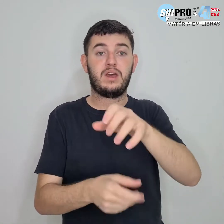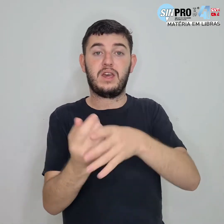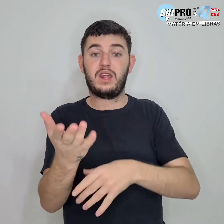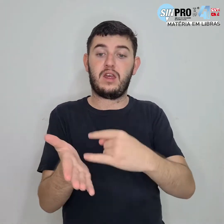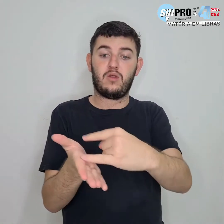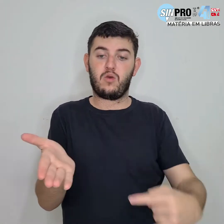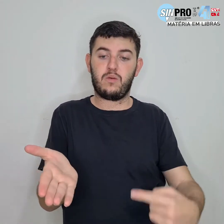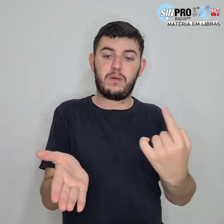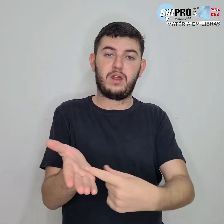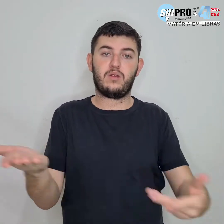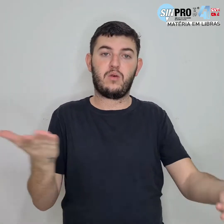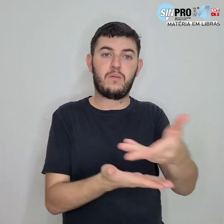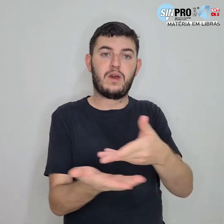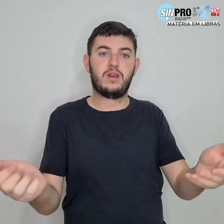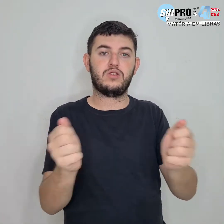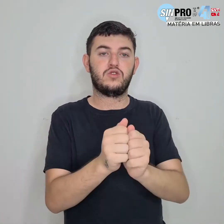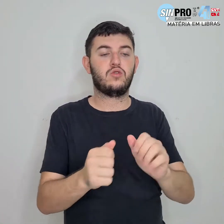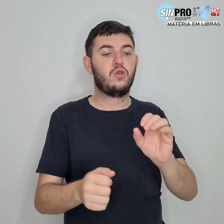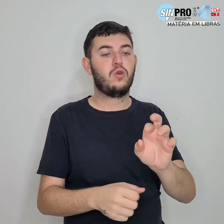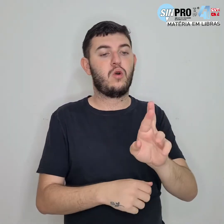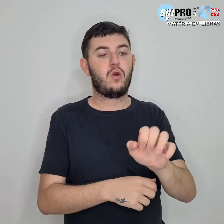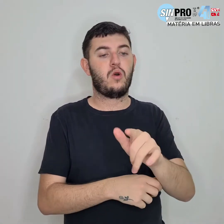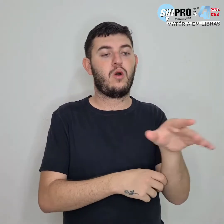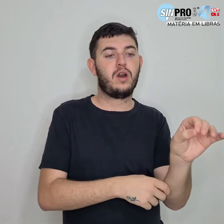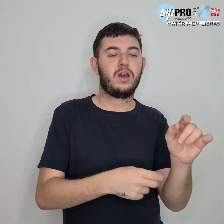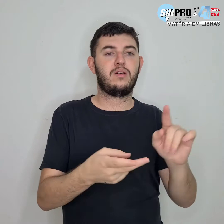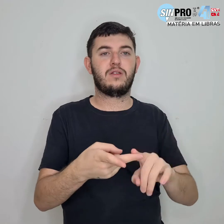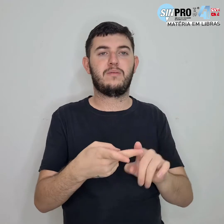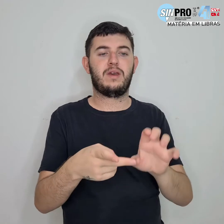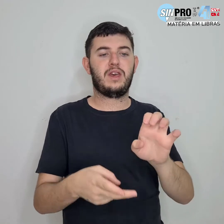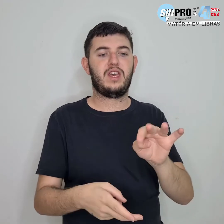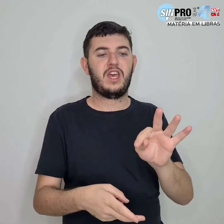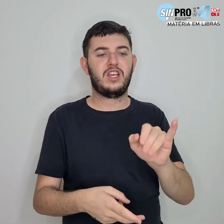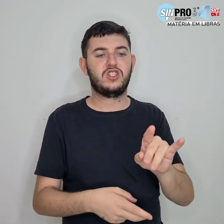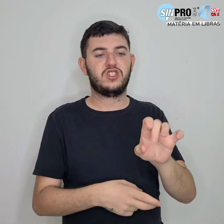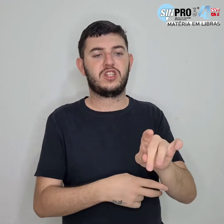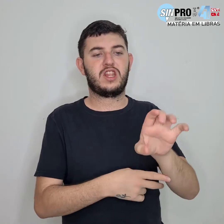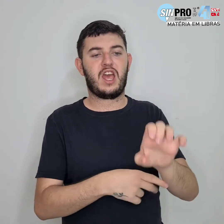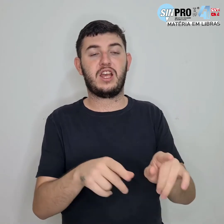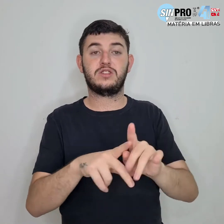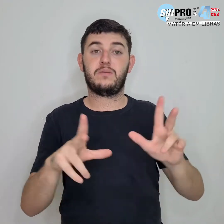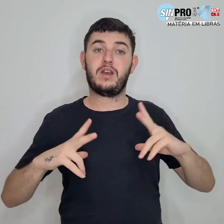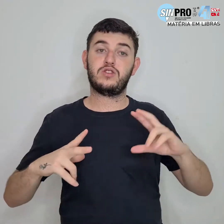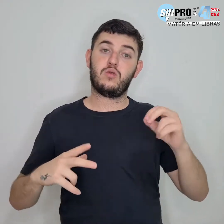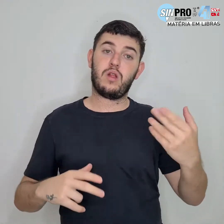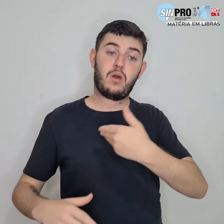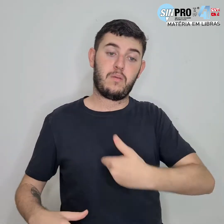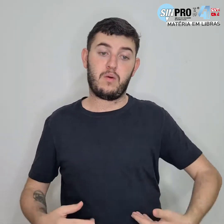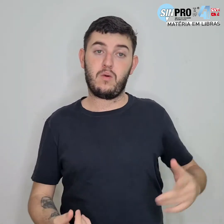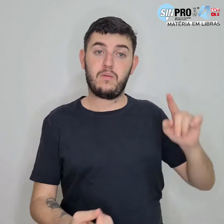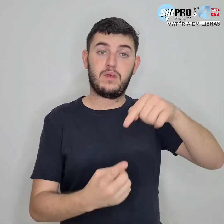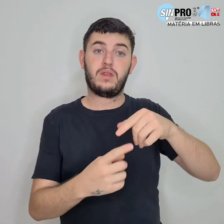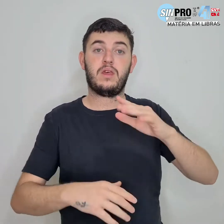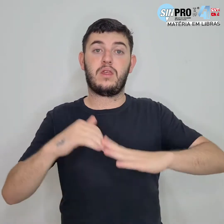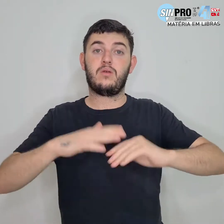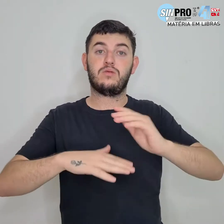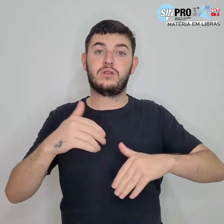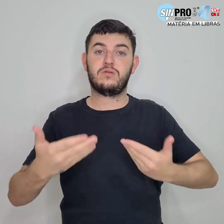cooperação com órgãos e entidades públicos e privados para a execução de serviços públicos, inclusive com